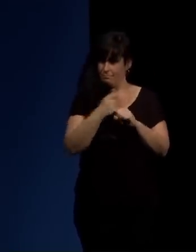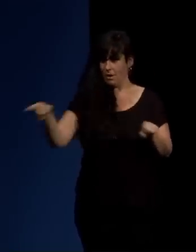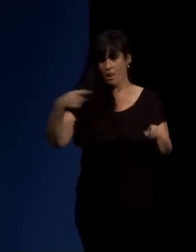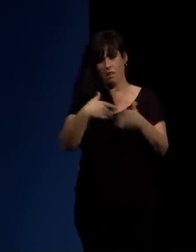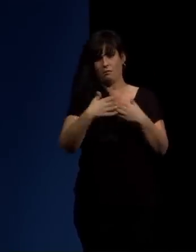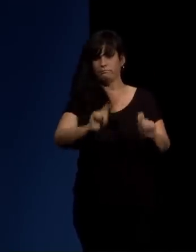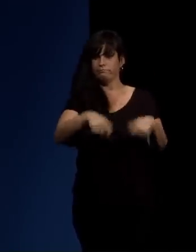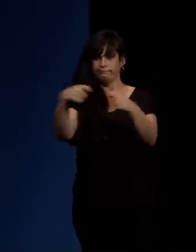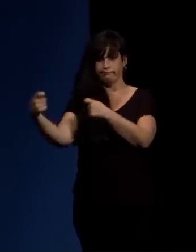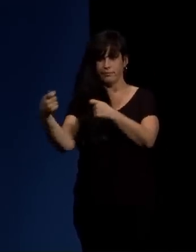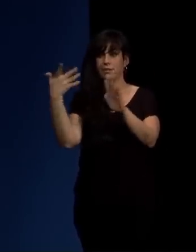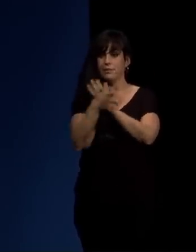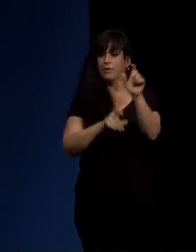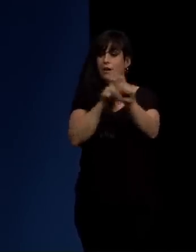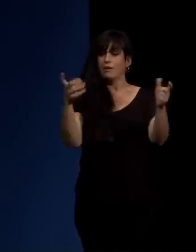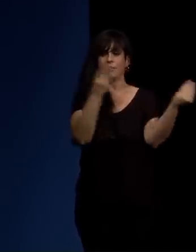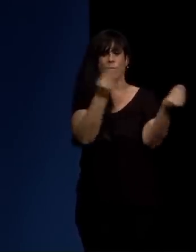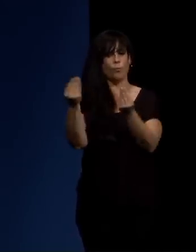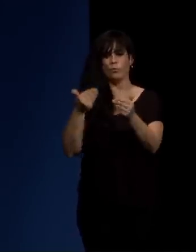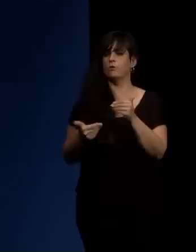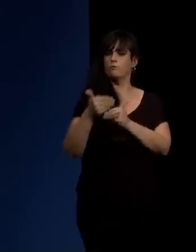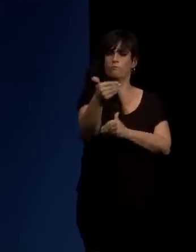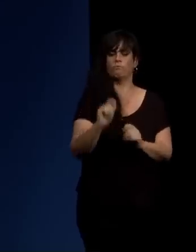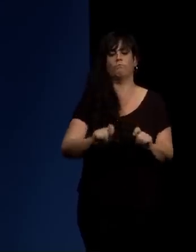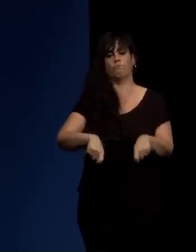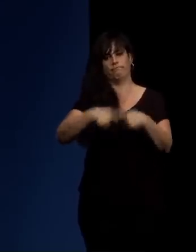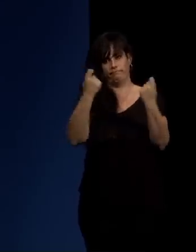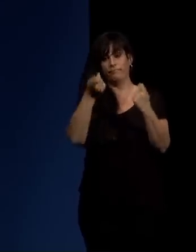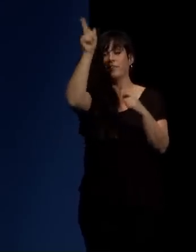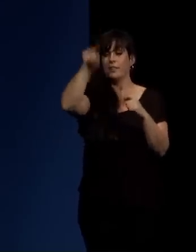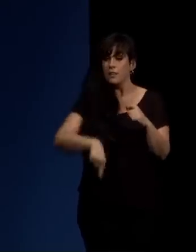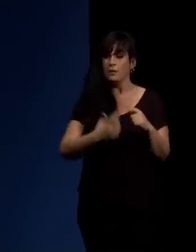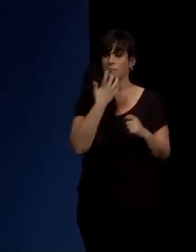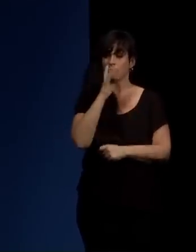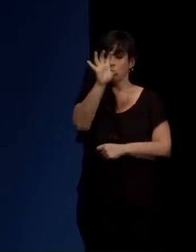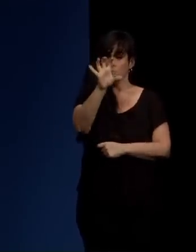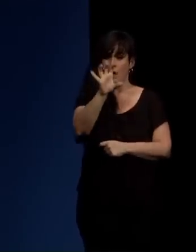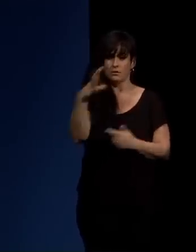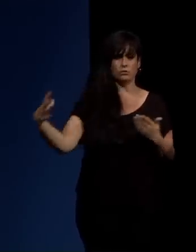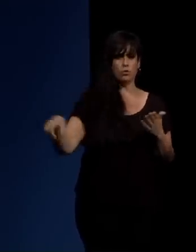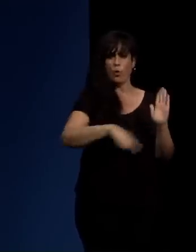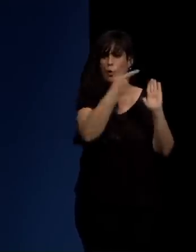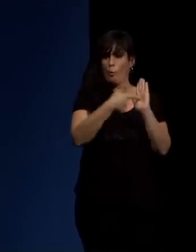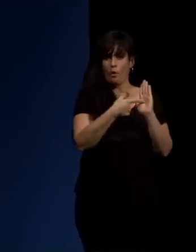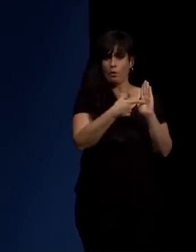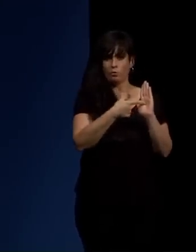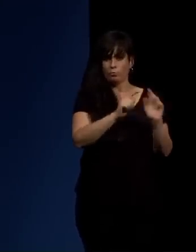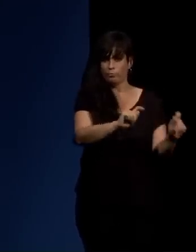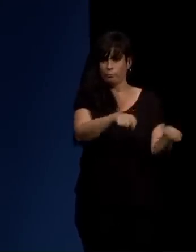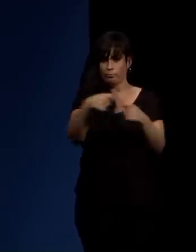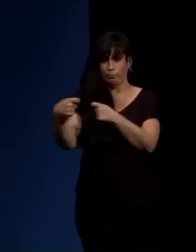Destruiu o futuro de moita xente que tuvo que sair deste país. Desmantelou o país e iso que teremos